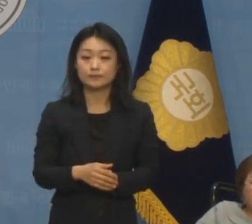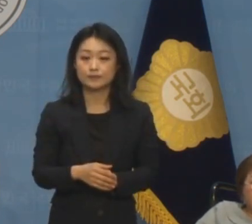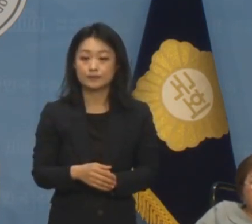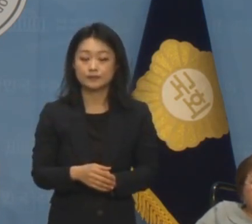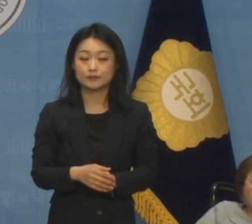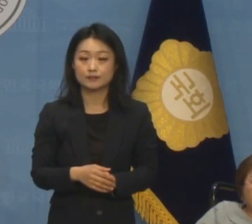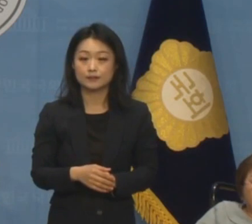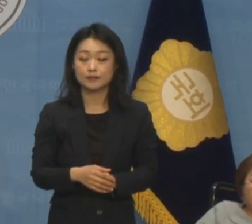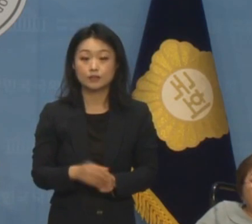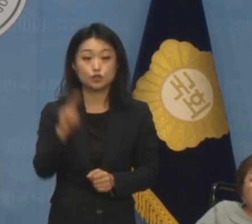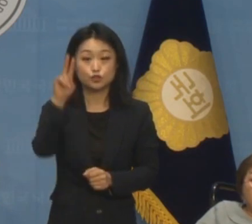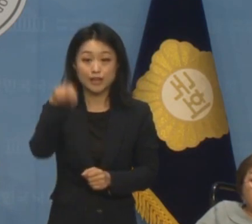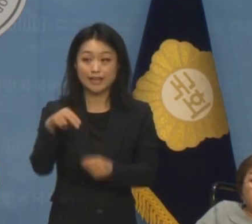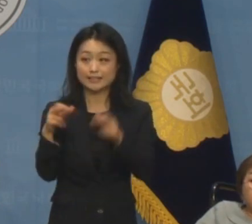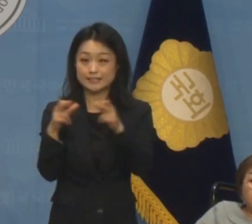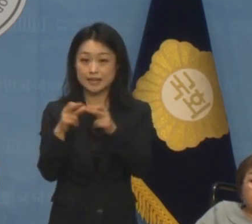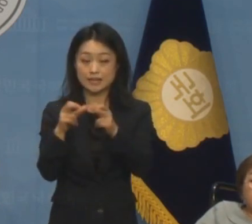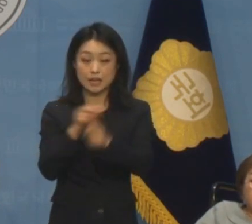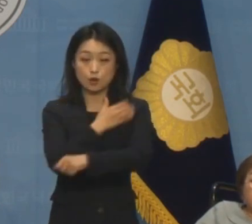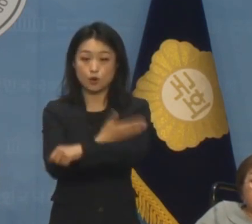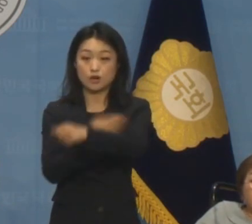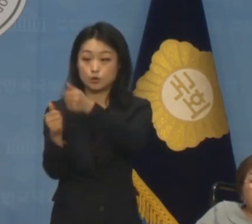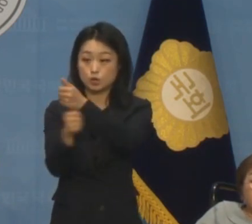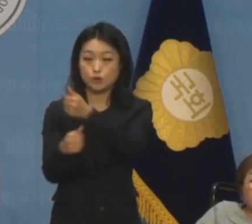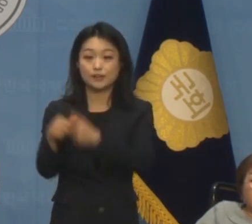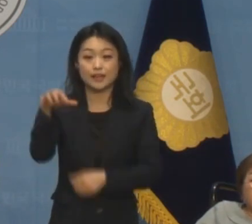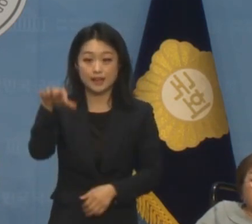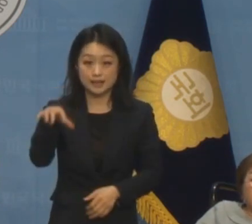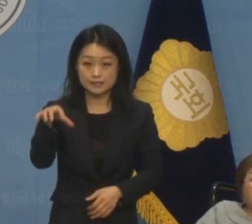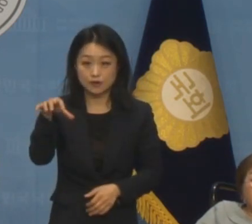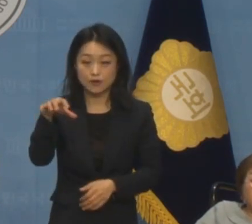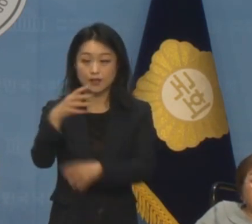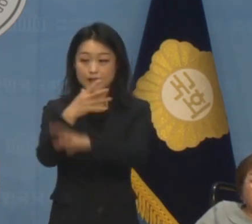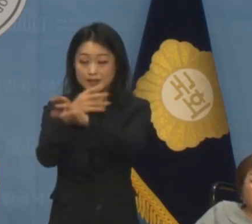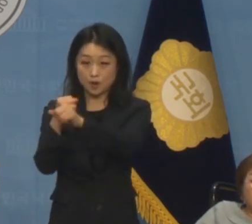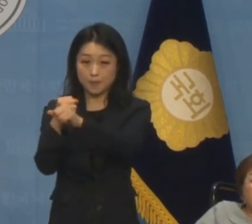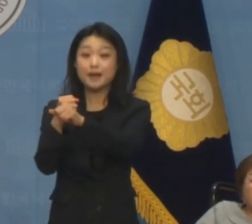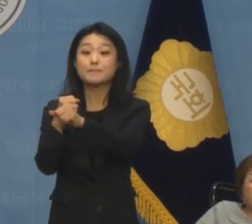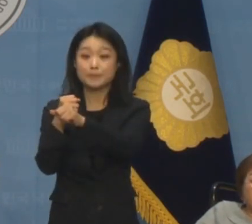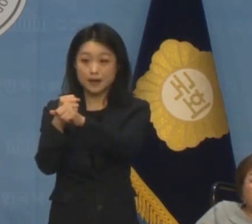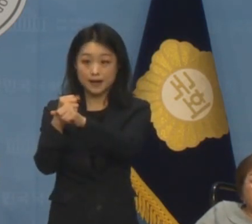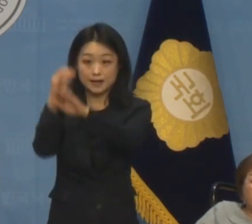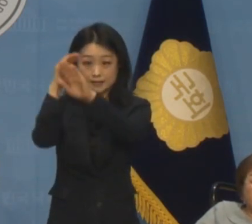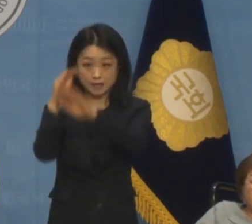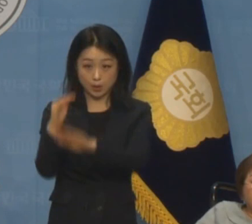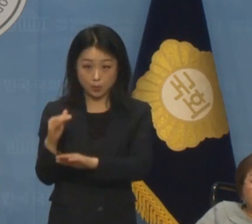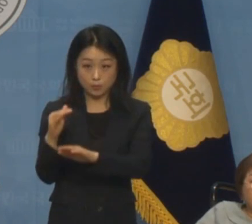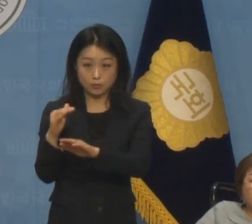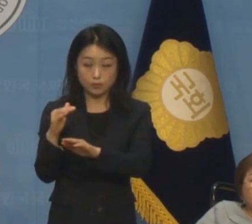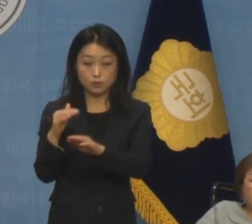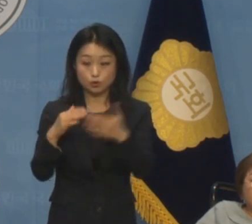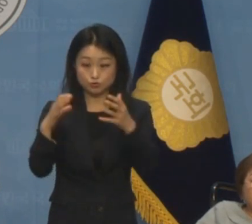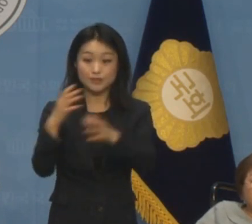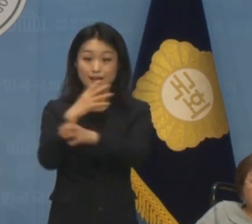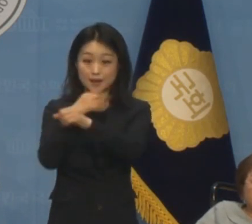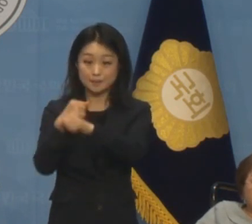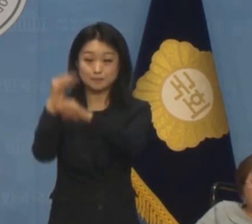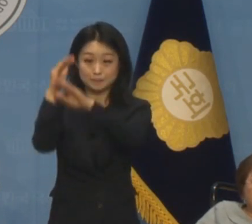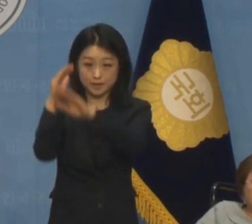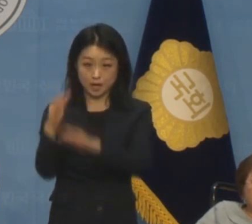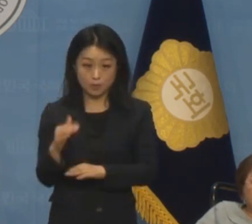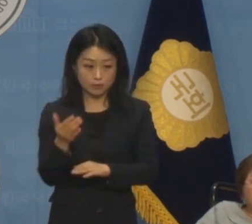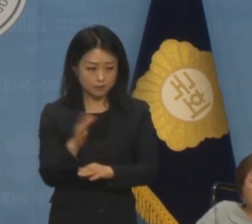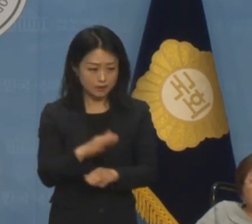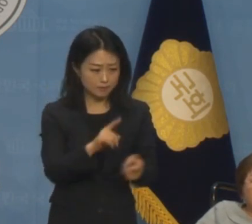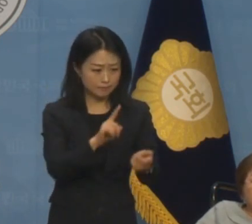이처럼 유엔 장애인 권리위원회는 협약을 비준한 국가에서 나타나서는 안